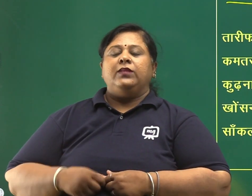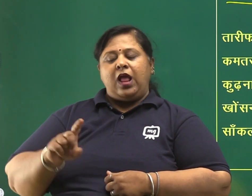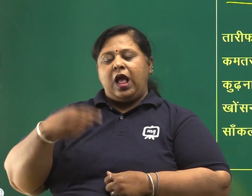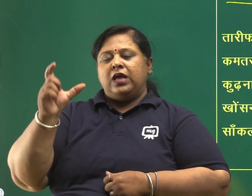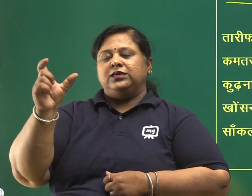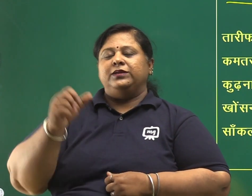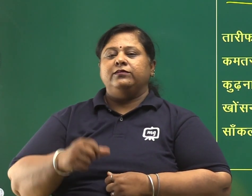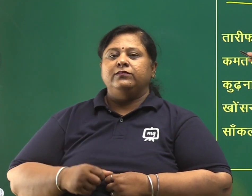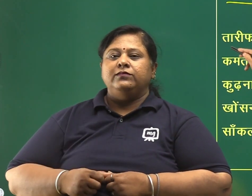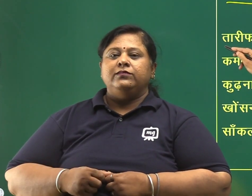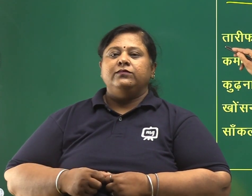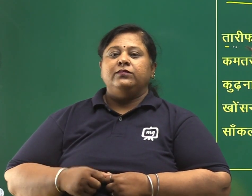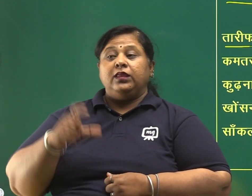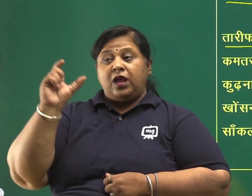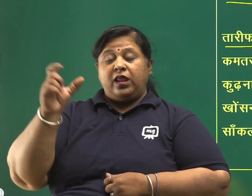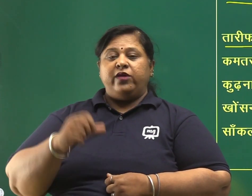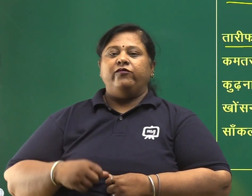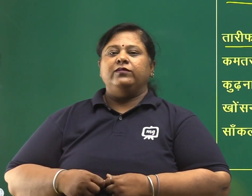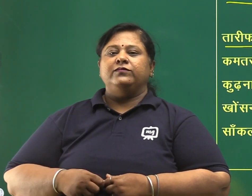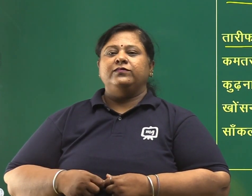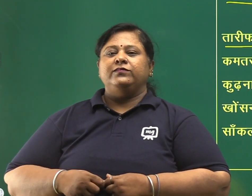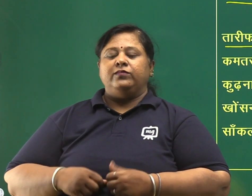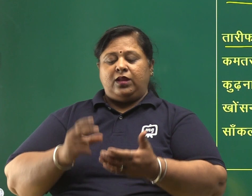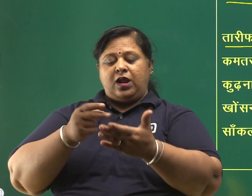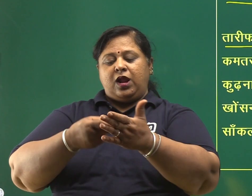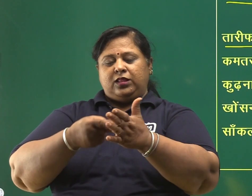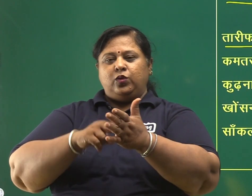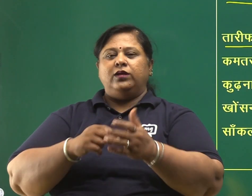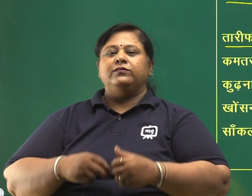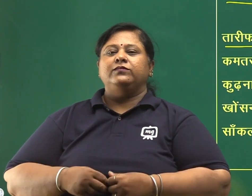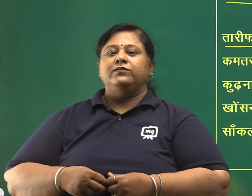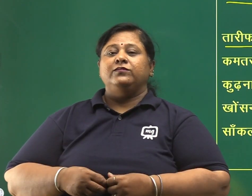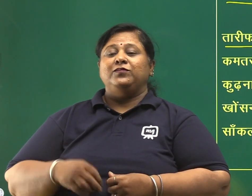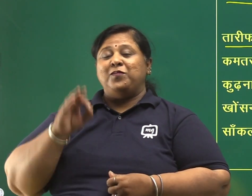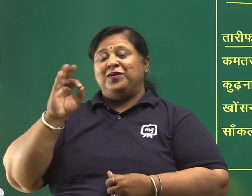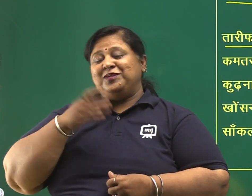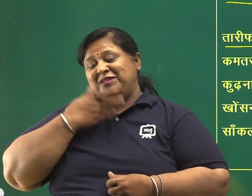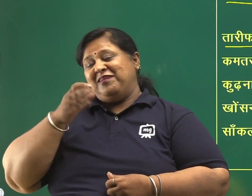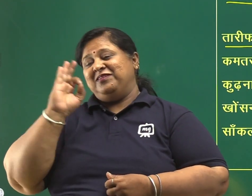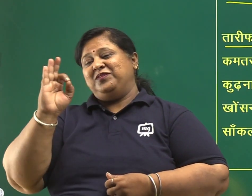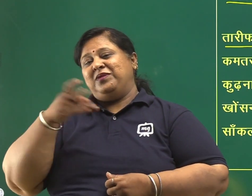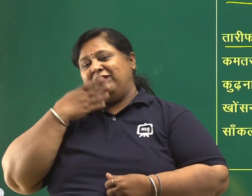अगला शब्द है तारीफ। अर्थ होगा प्रशंसा।